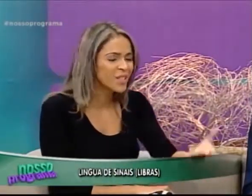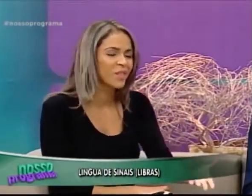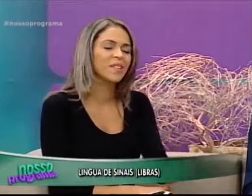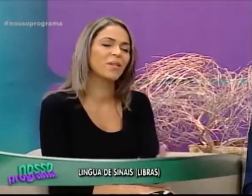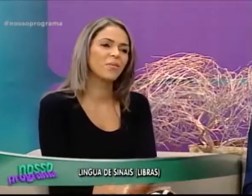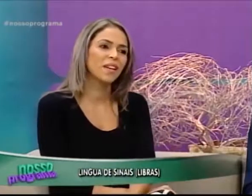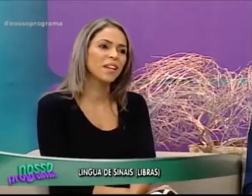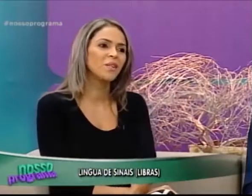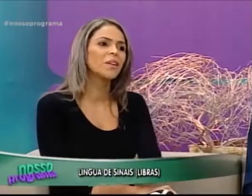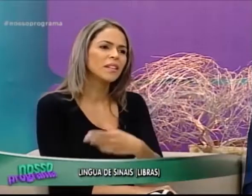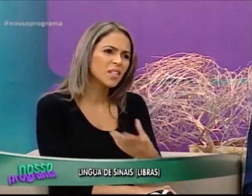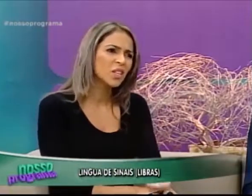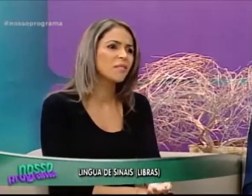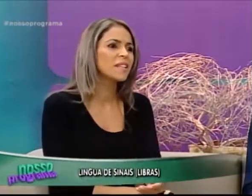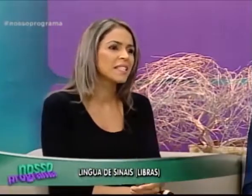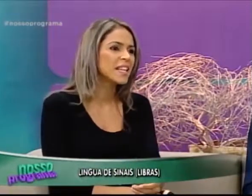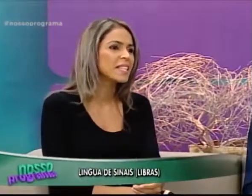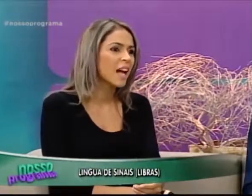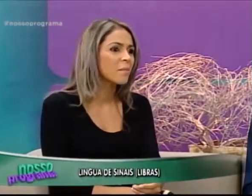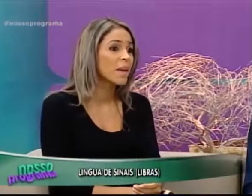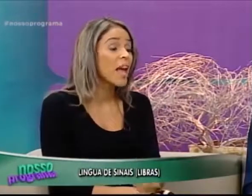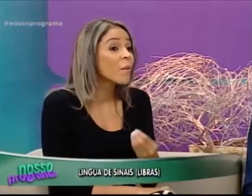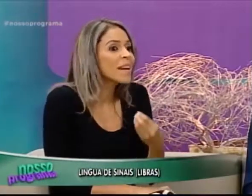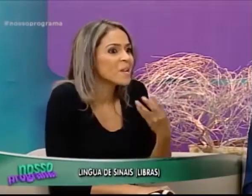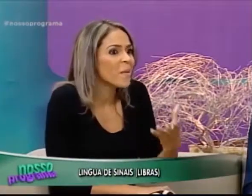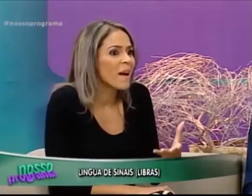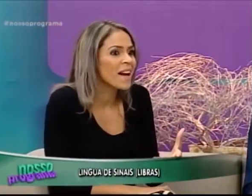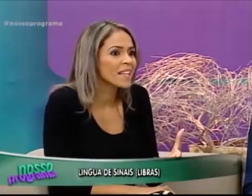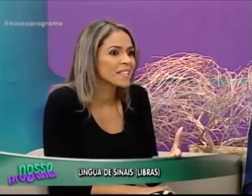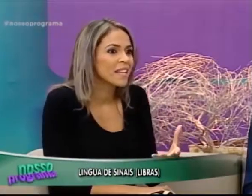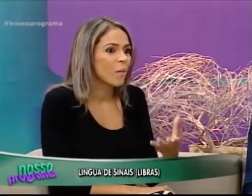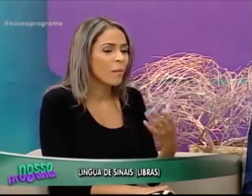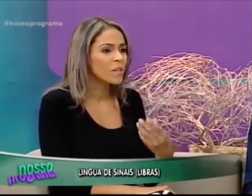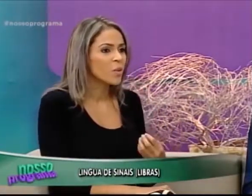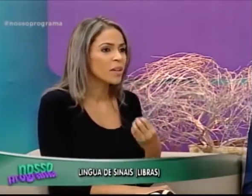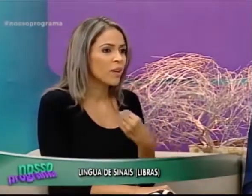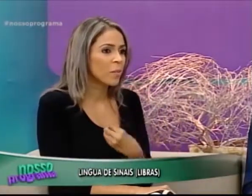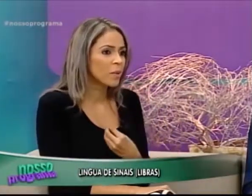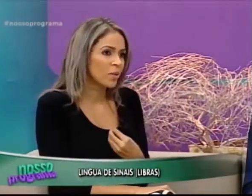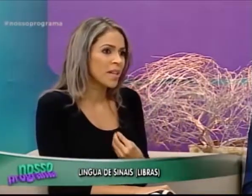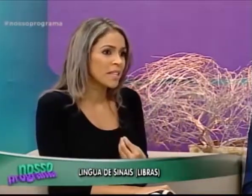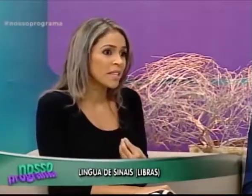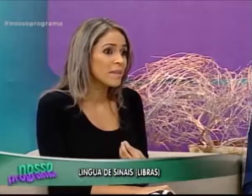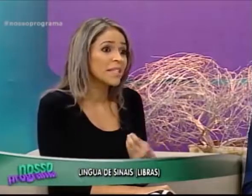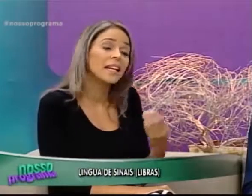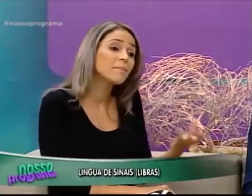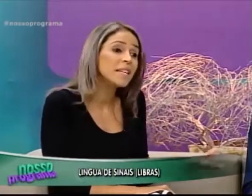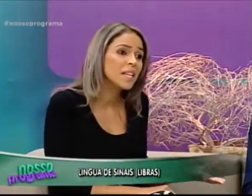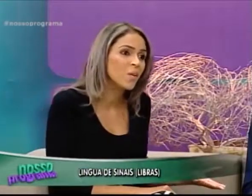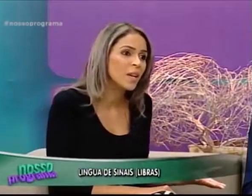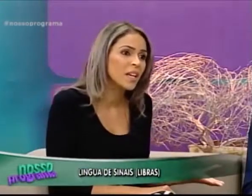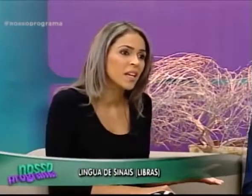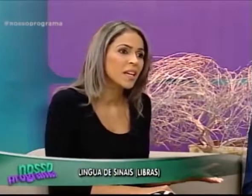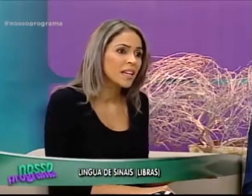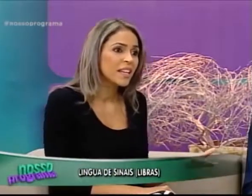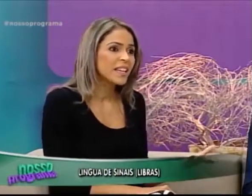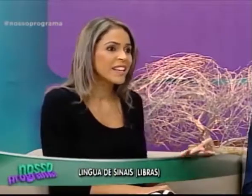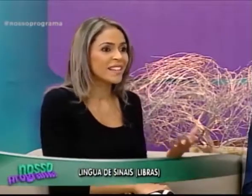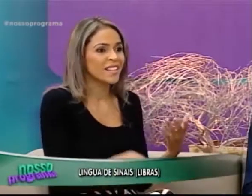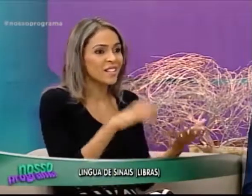incentiva teu filho, deixa ele fazer, sabe? É uma língua a mais. Uma pessoa que fala português e Libras, ela é bilíngue. Uhum. E a gente